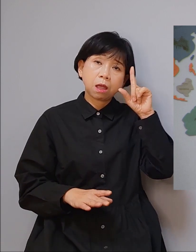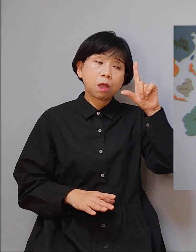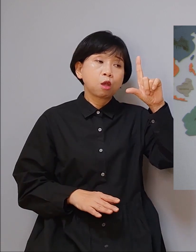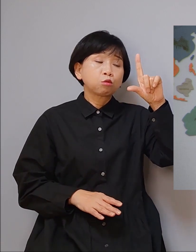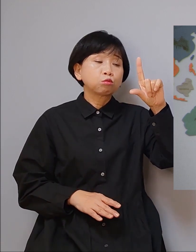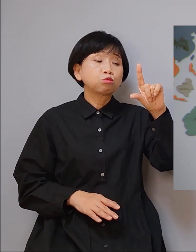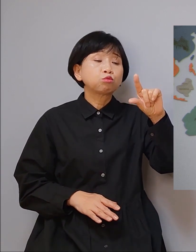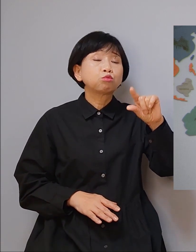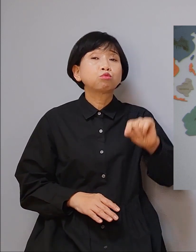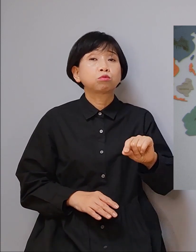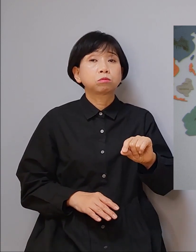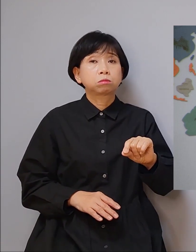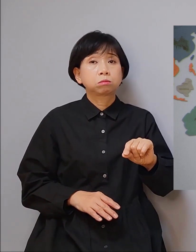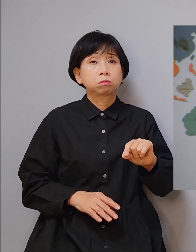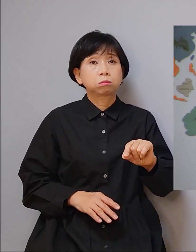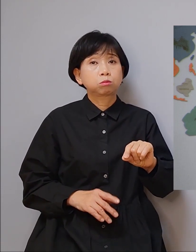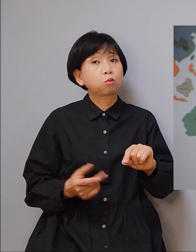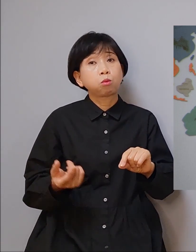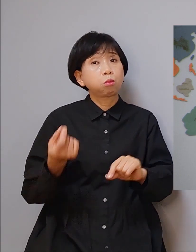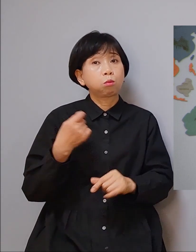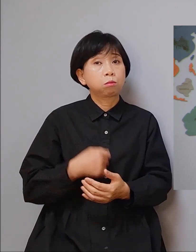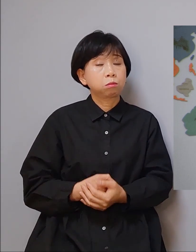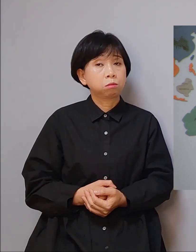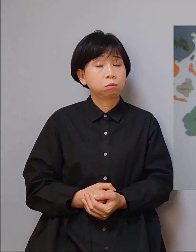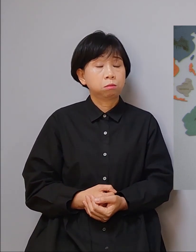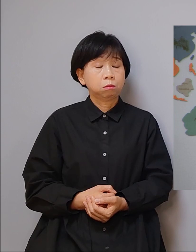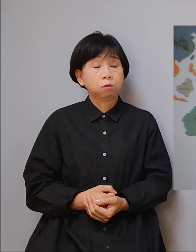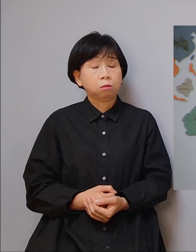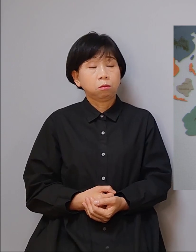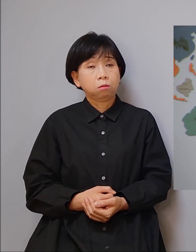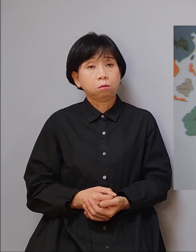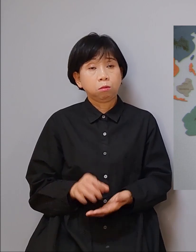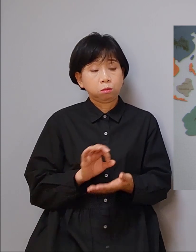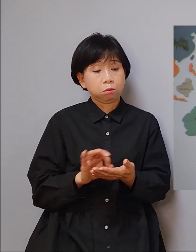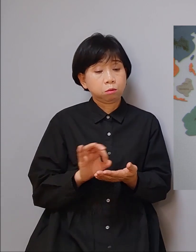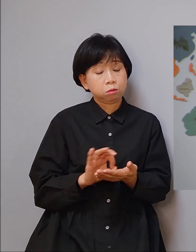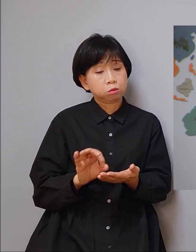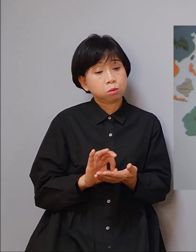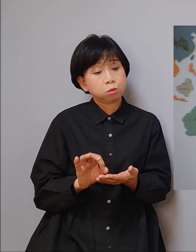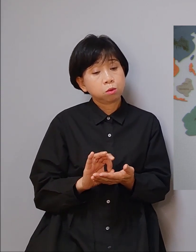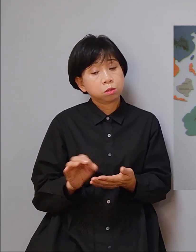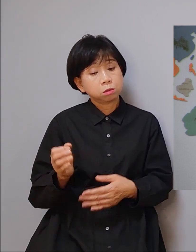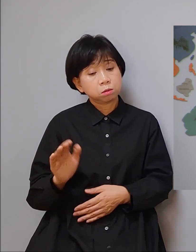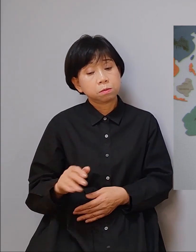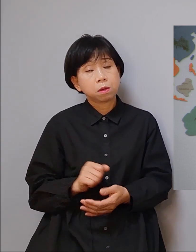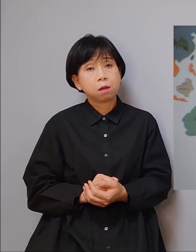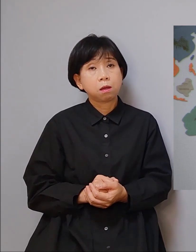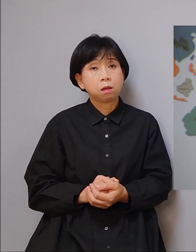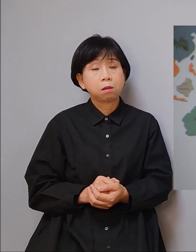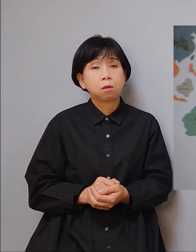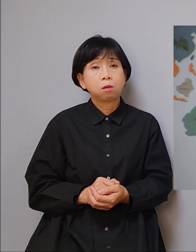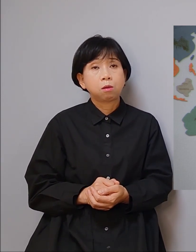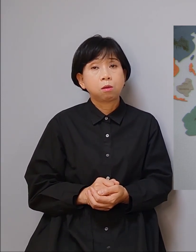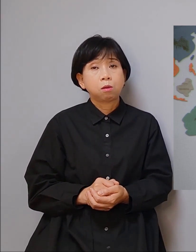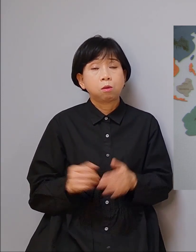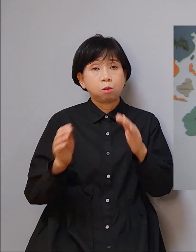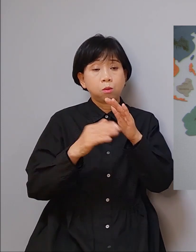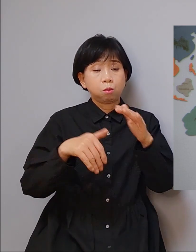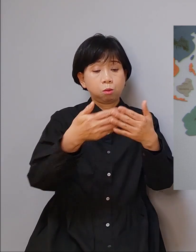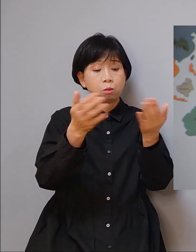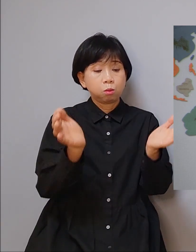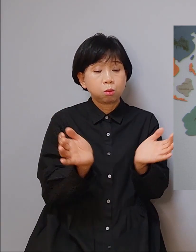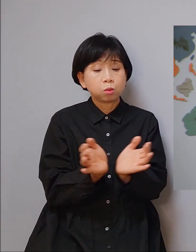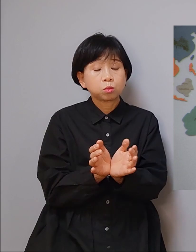줄어들더라고요. 몇 년 사용하기도 했지만 우리 성도님들이 공동체 성경 읽기를 한 100여 분